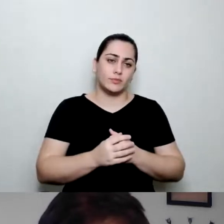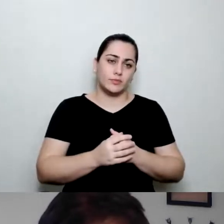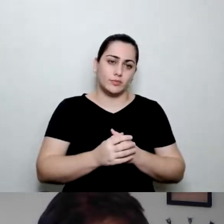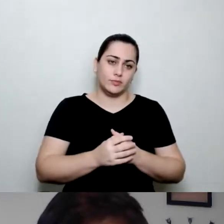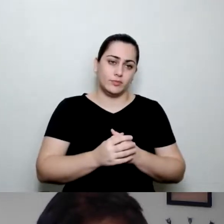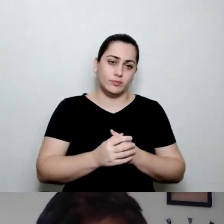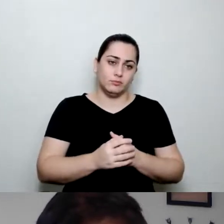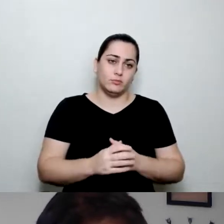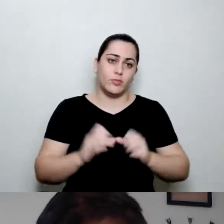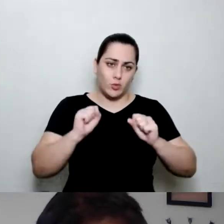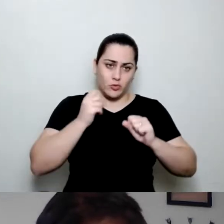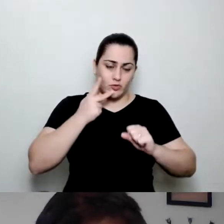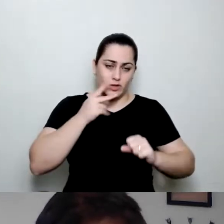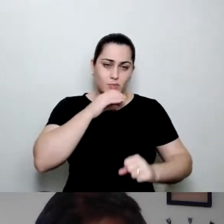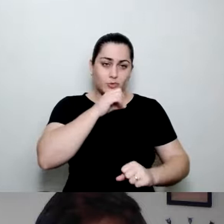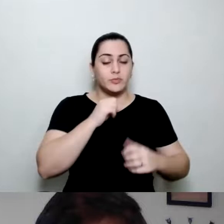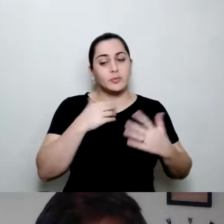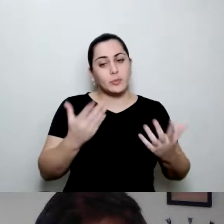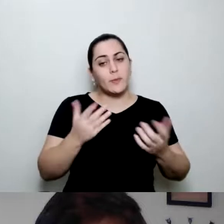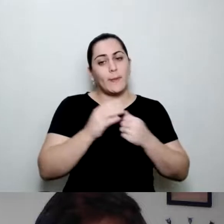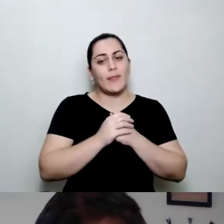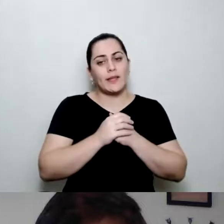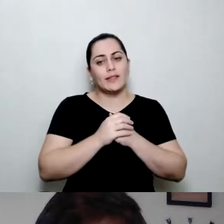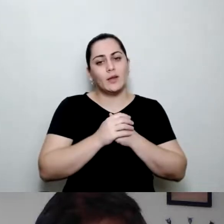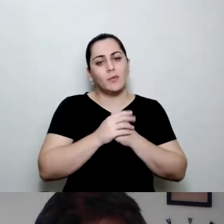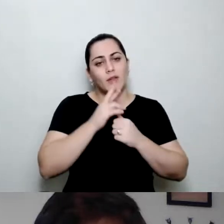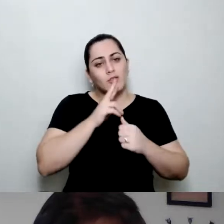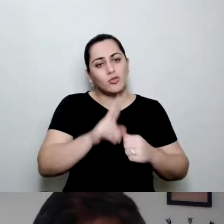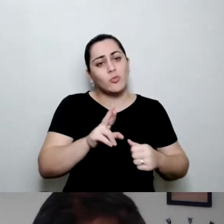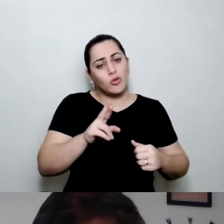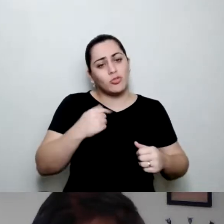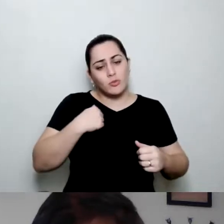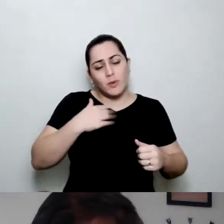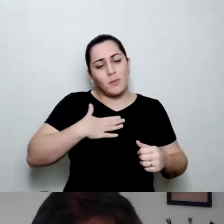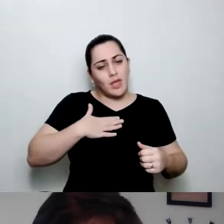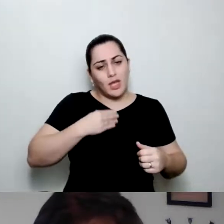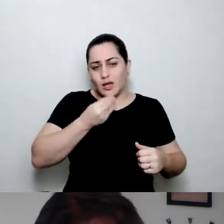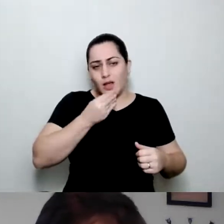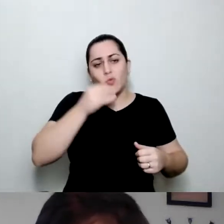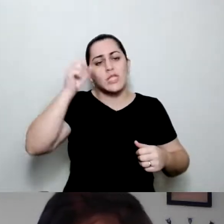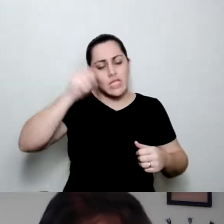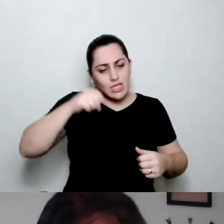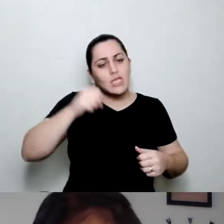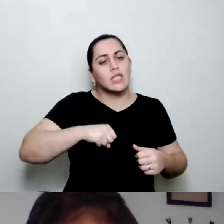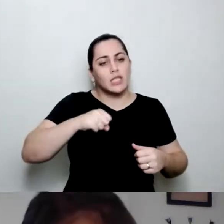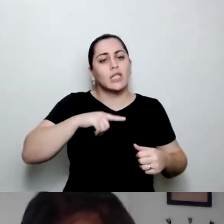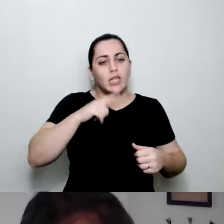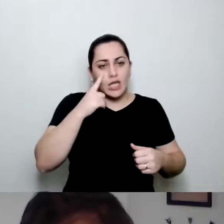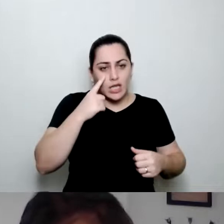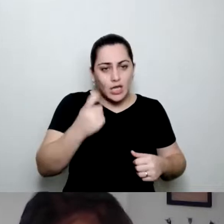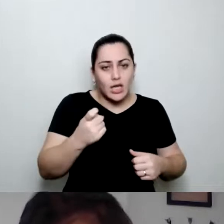Posso falar rapidinho? Bom, a resposta é óbvia que sim, assim, que há um interesse